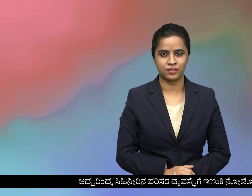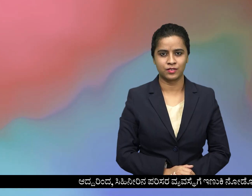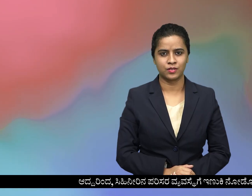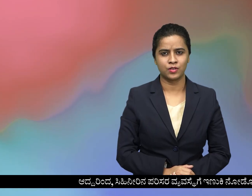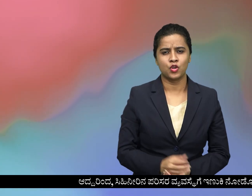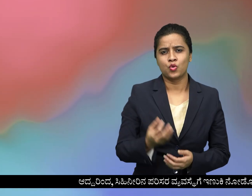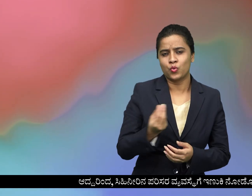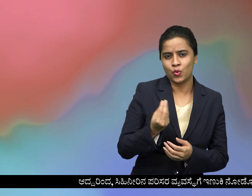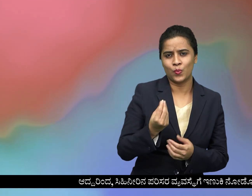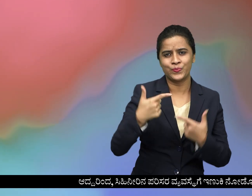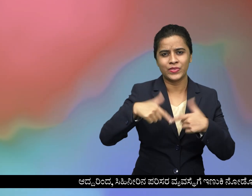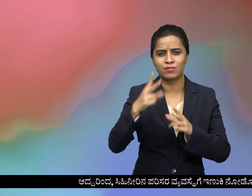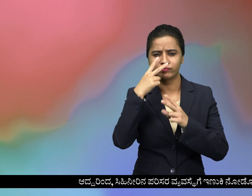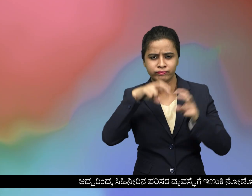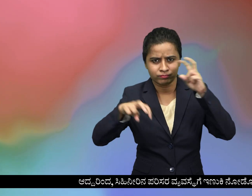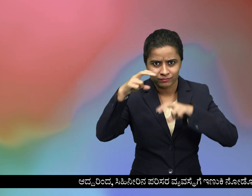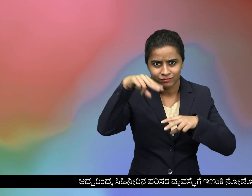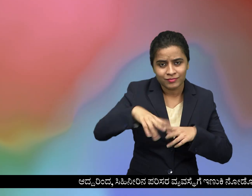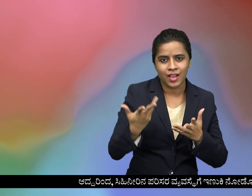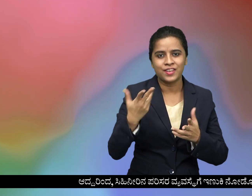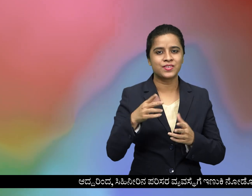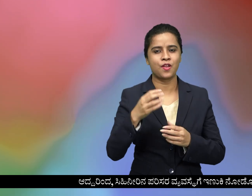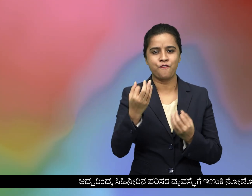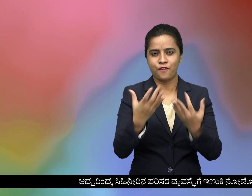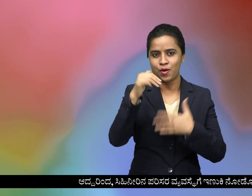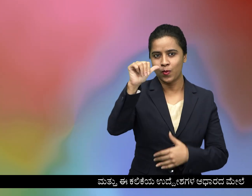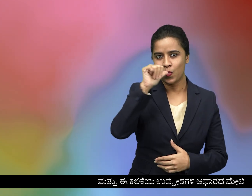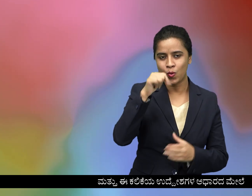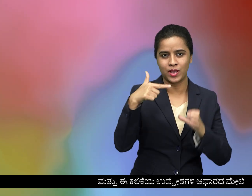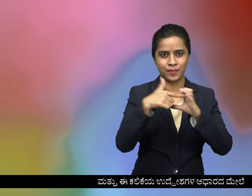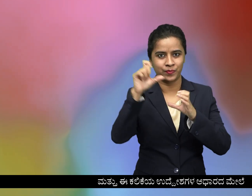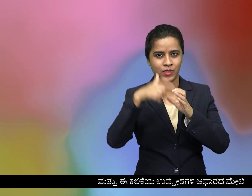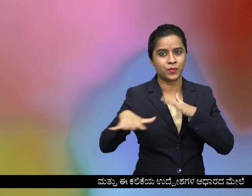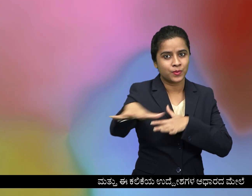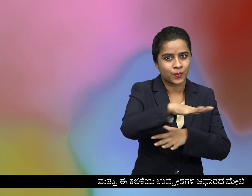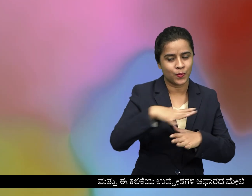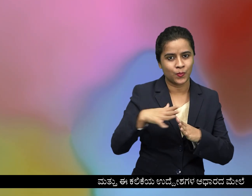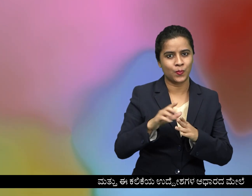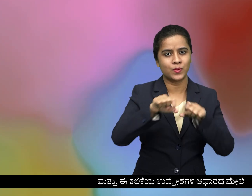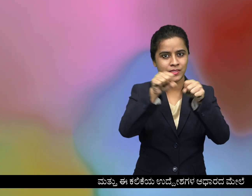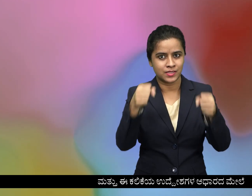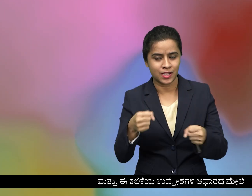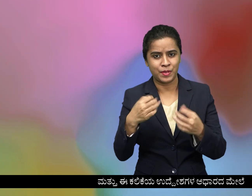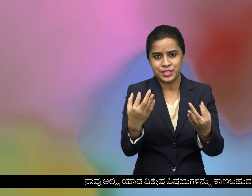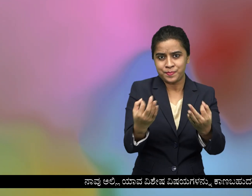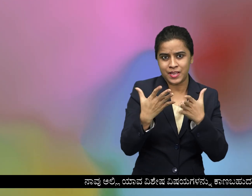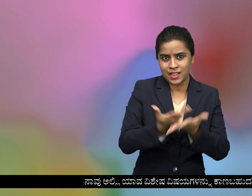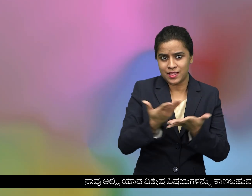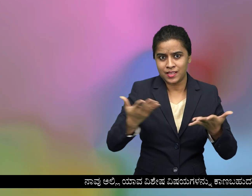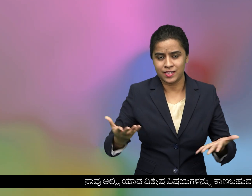ಆದ್ರಿಂದ ಸಿಹಿ ನೀರಿನ ಪರಿಸರ ವ್ಯವಸ್ಥೆಗೆ ಇಣುಕಿ ನೋಡೋಣ ಮತ್ತು ಈ ಕಲಿಕೆಯ ಉದ್ದೇಶಗಳ ಆಧಾರದ ಮೇಲೆ ನಾವು ಅಲ್ಲಿ